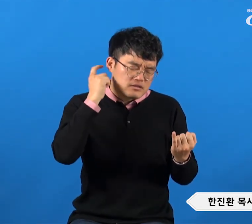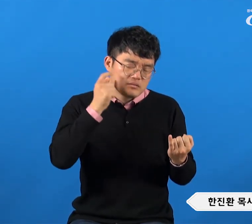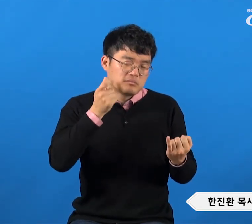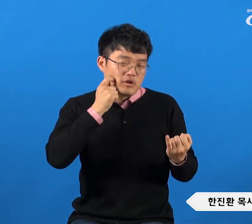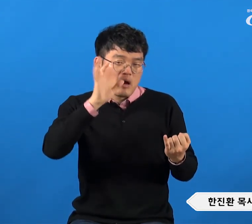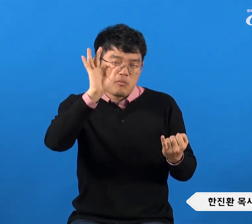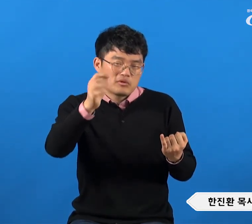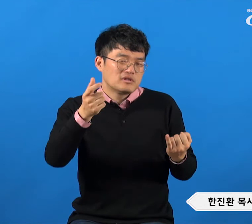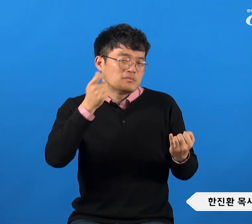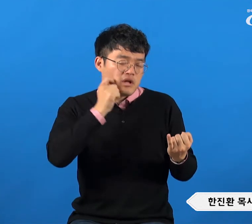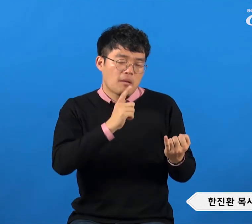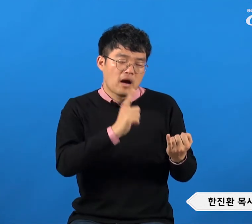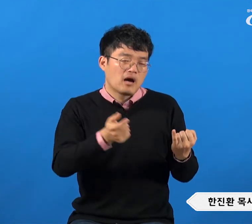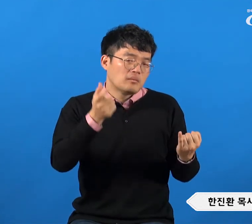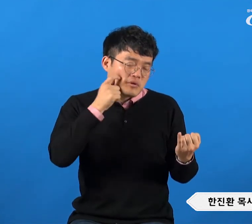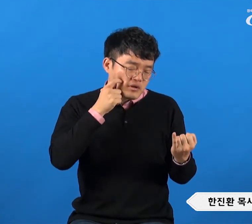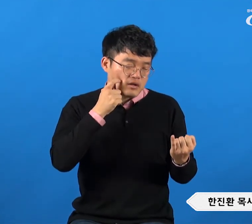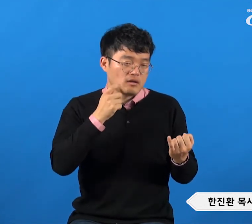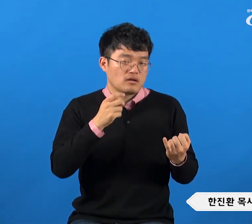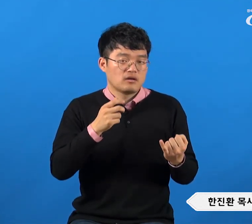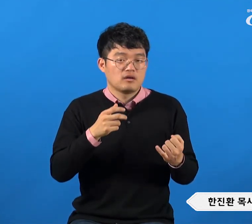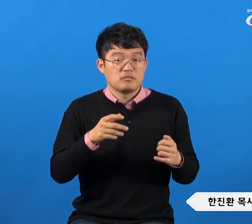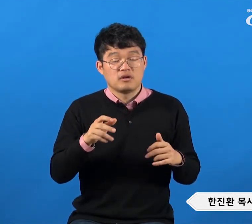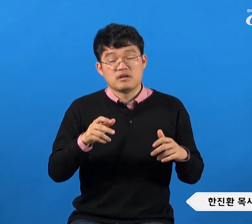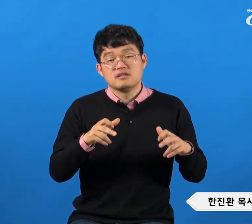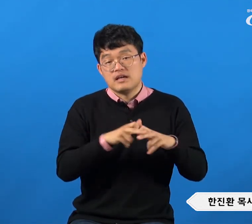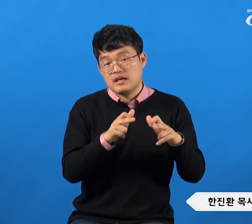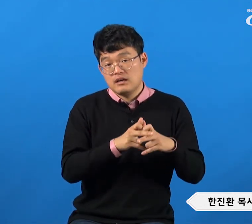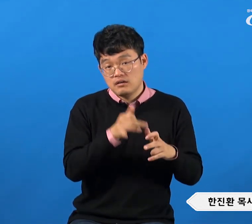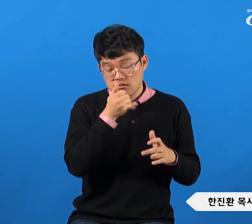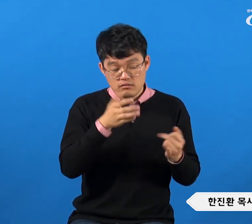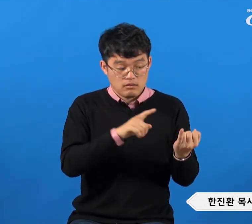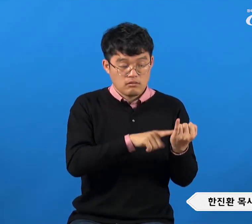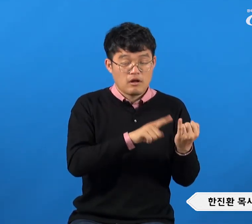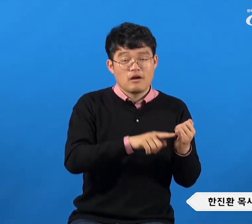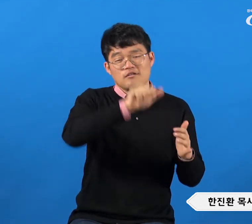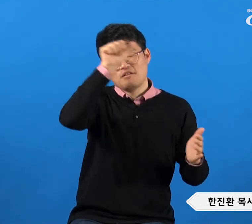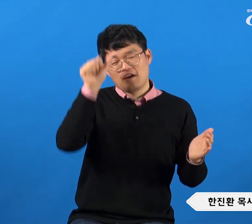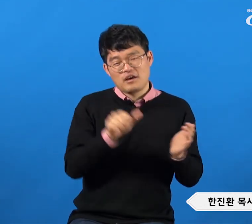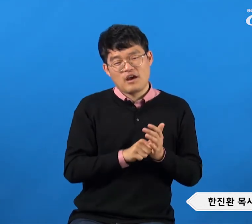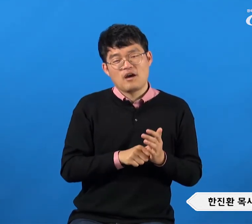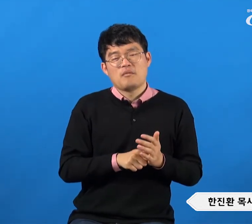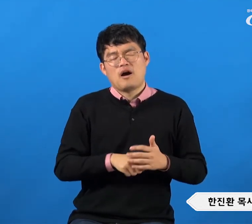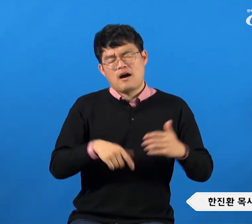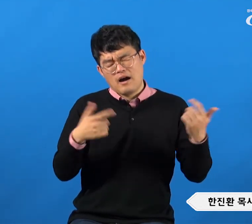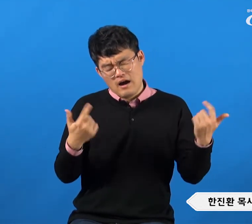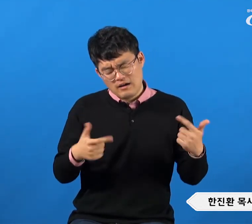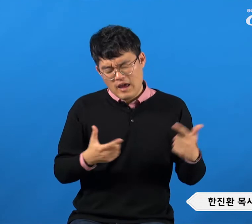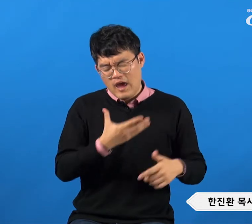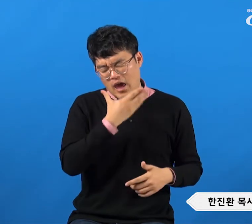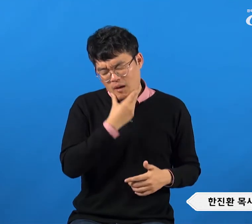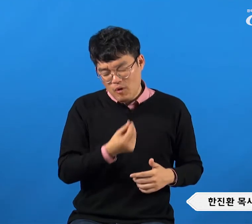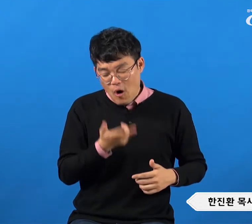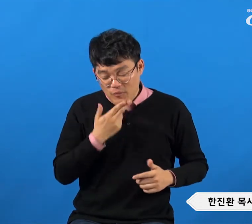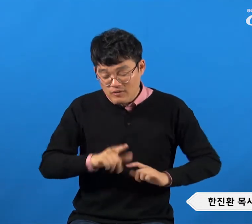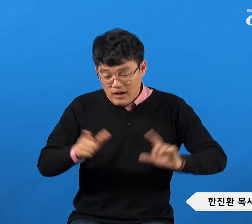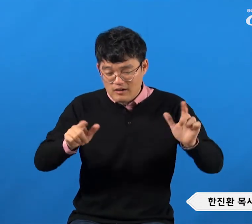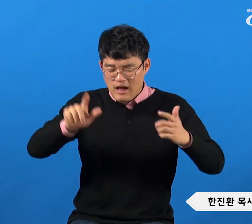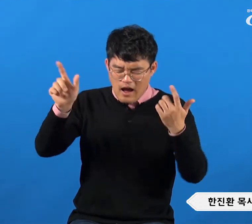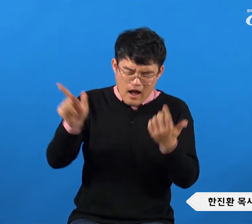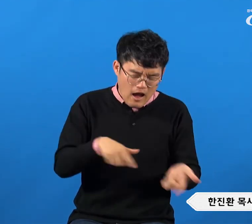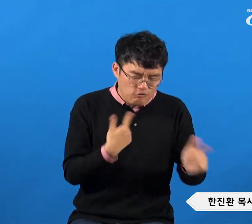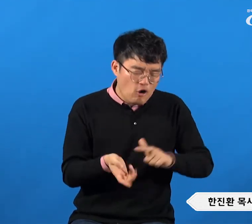사람이죠. 그런 불쌍한 장애인이 내 생애에서 행복하지 않은 날은 단 하루도 없었다.